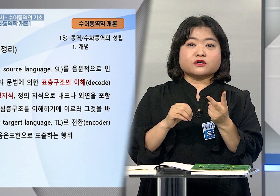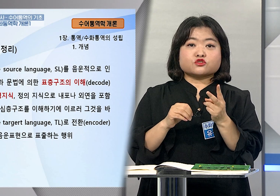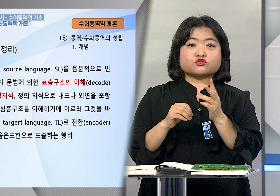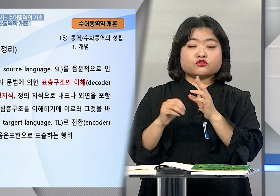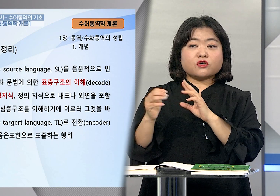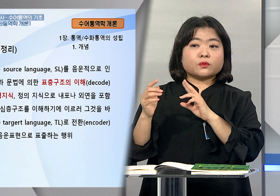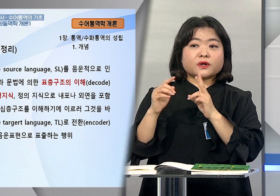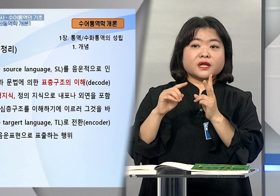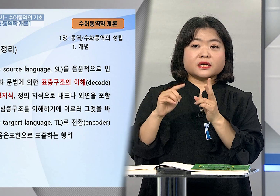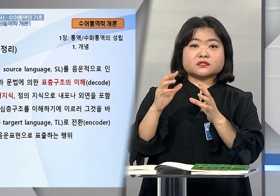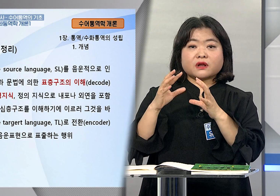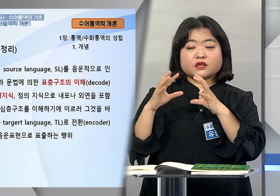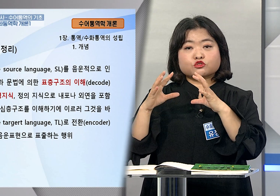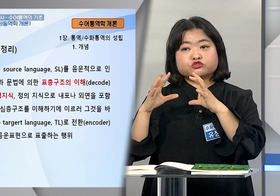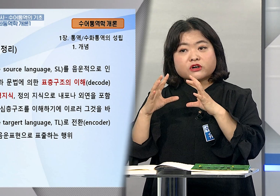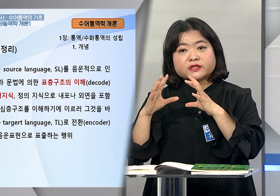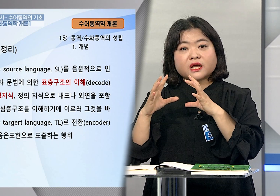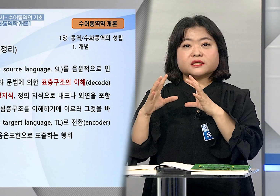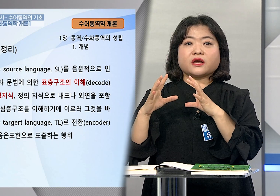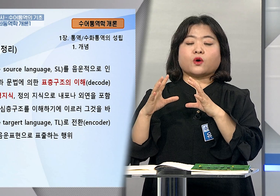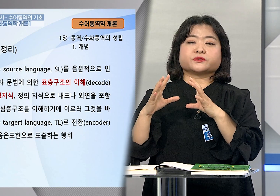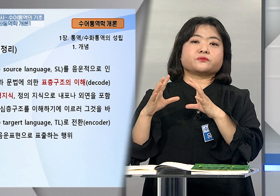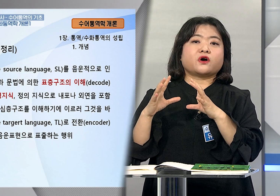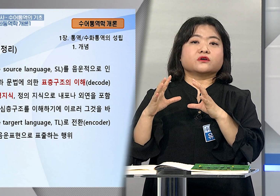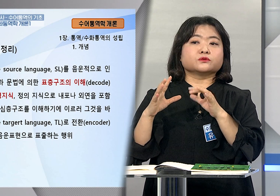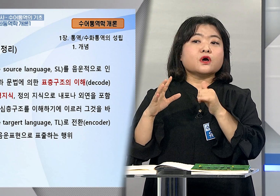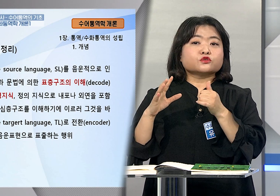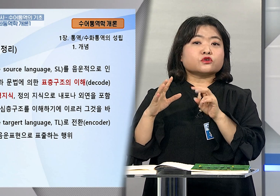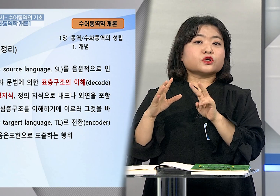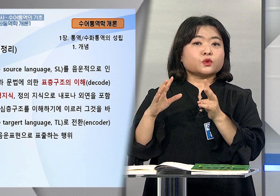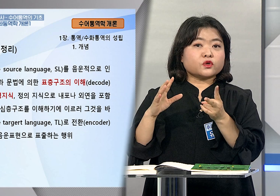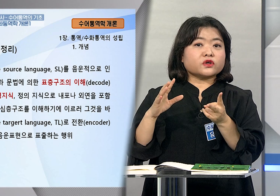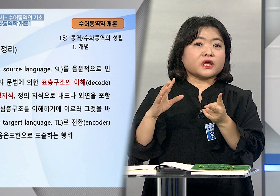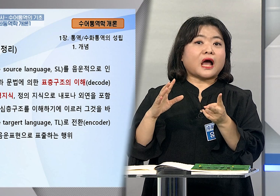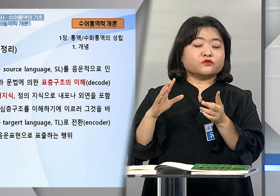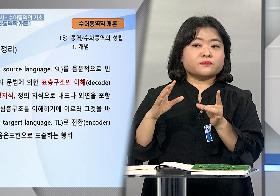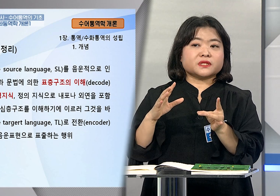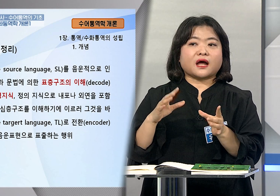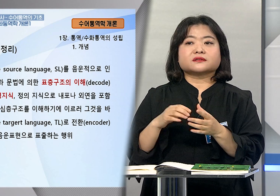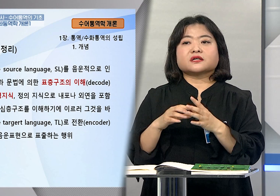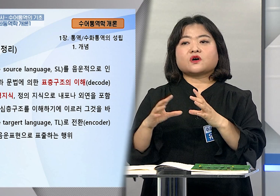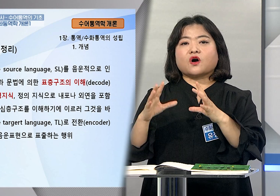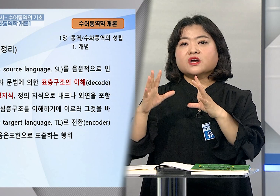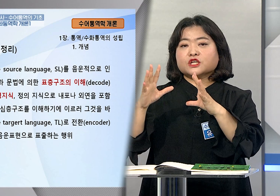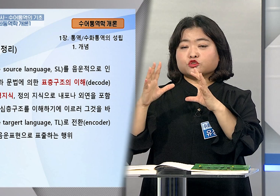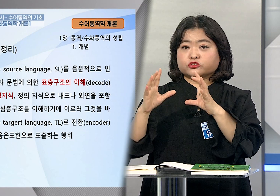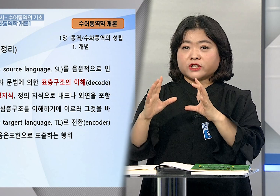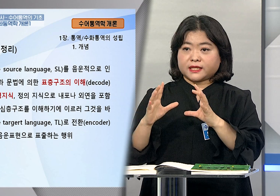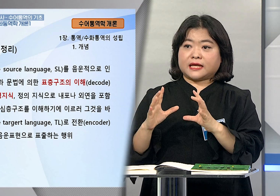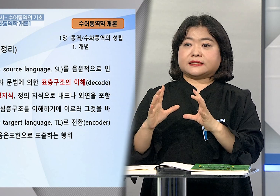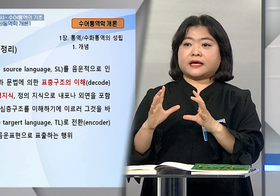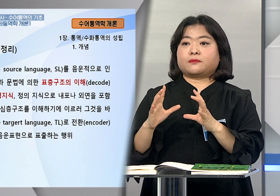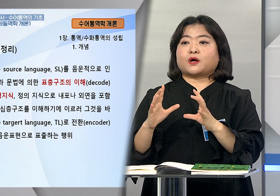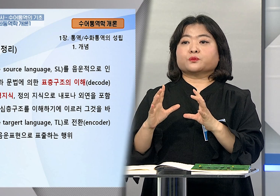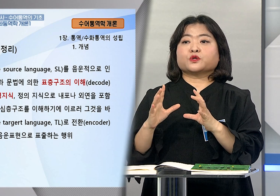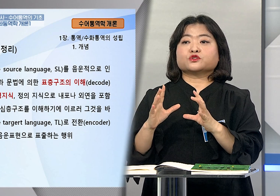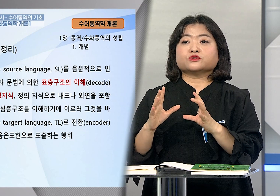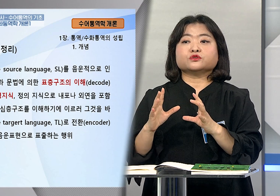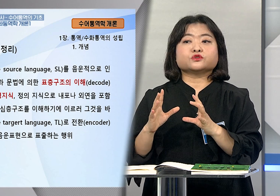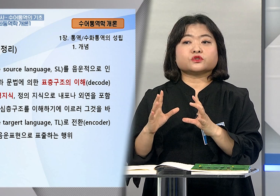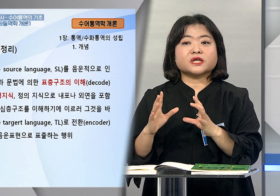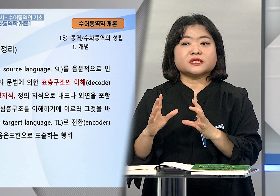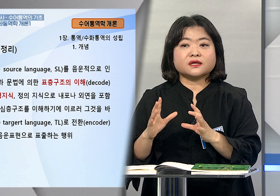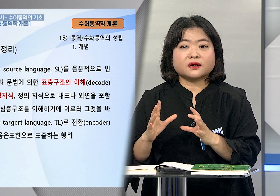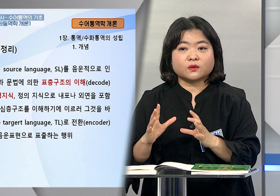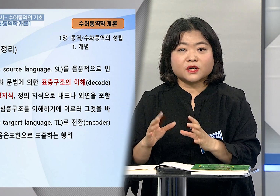전에 이 국어에 대한 이해가 없으면 수어의 통역이 안 됩니다. 그래서 이 국어에 대한 이해가 바로